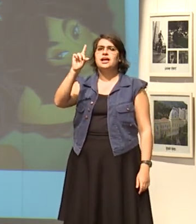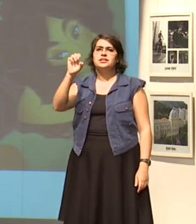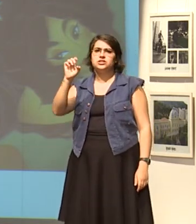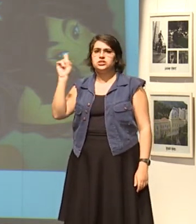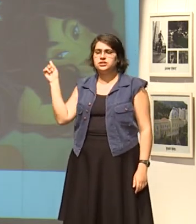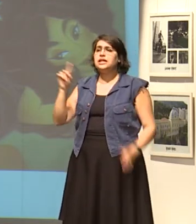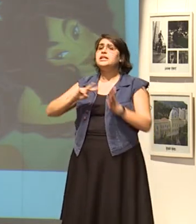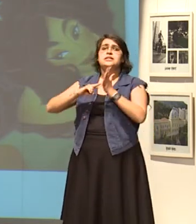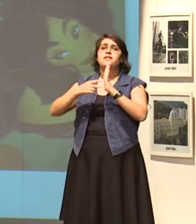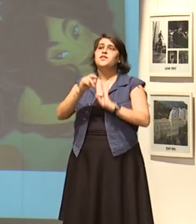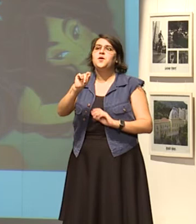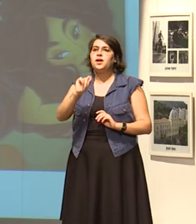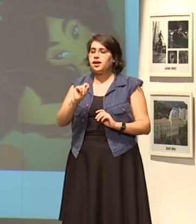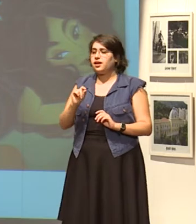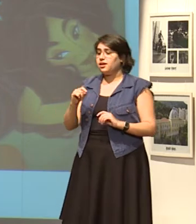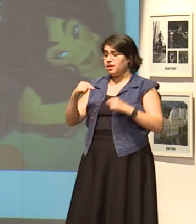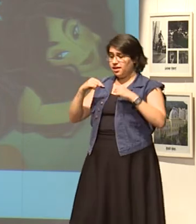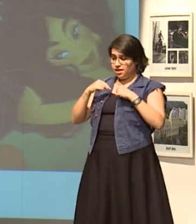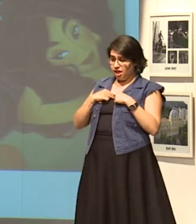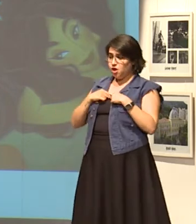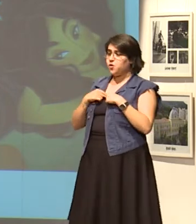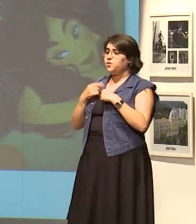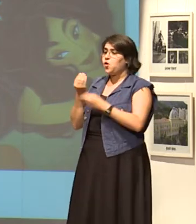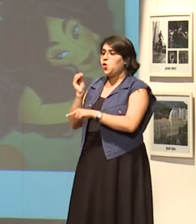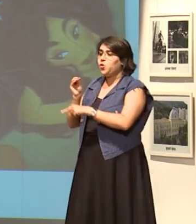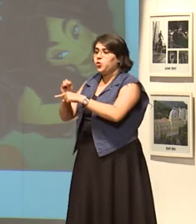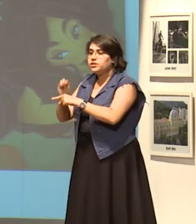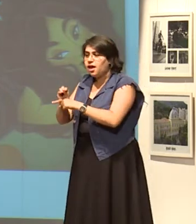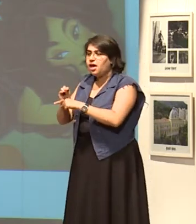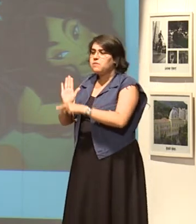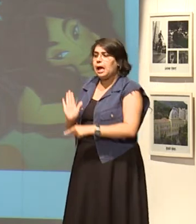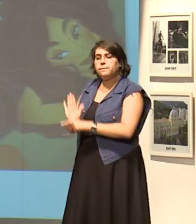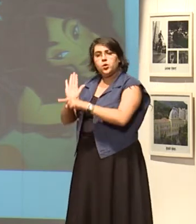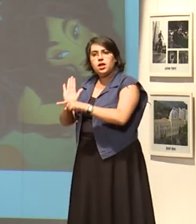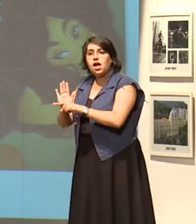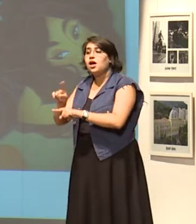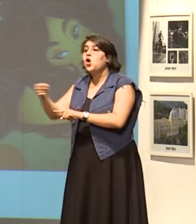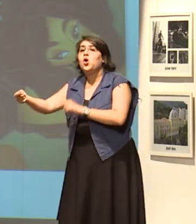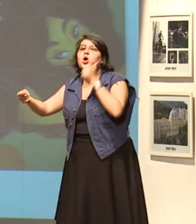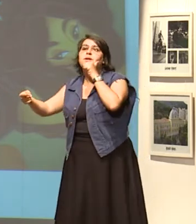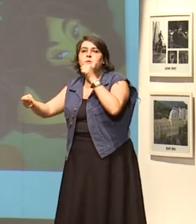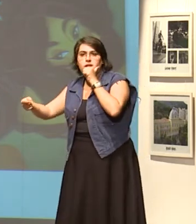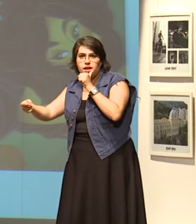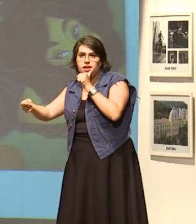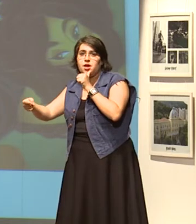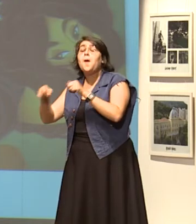Sororidade. Ela significa que eu vou cuidar, vou apoiar